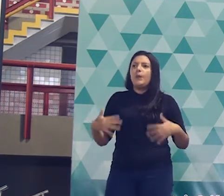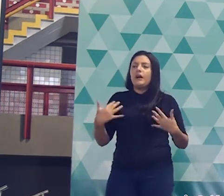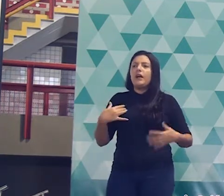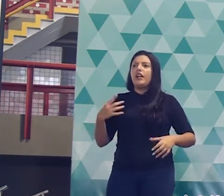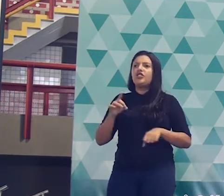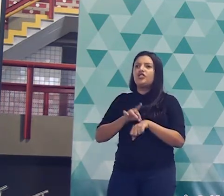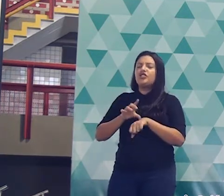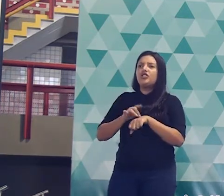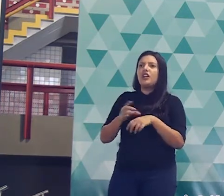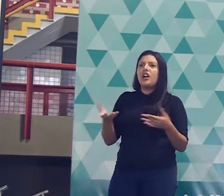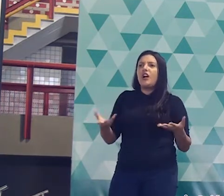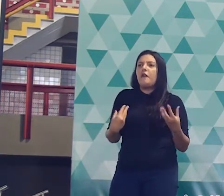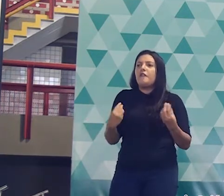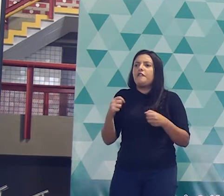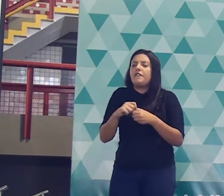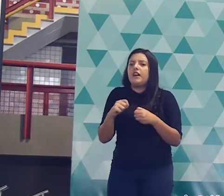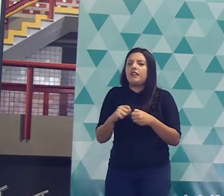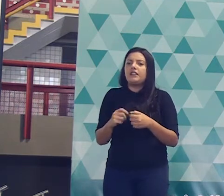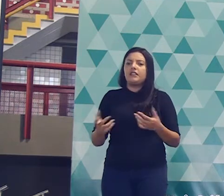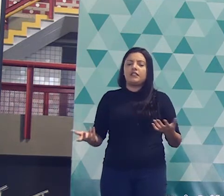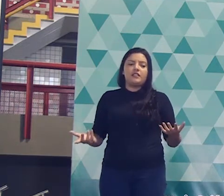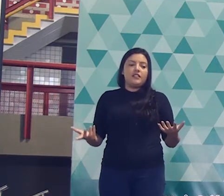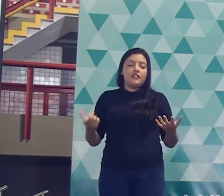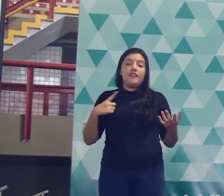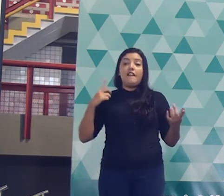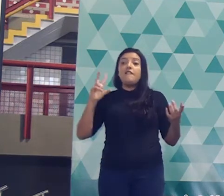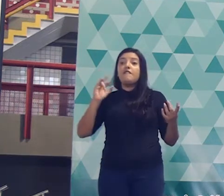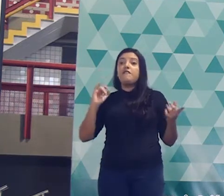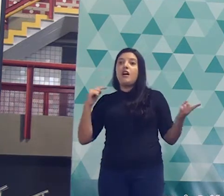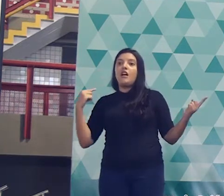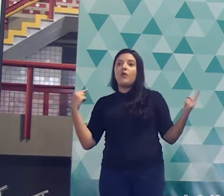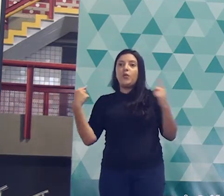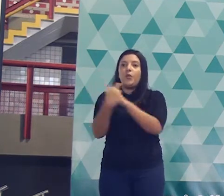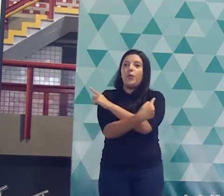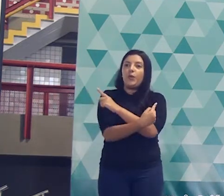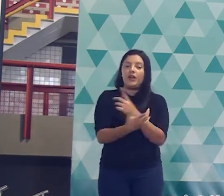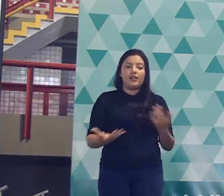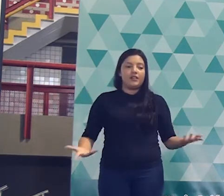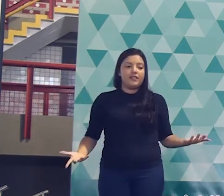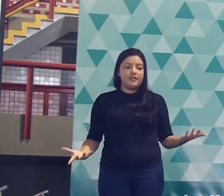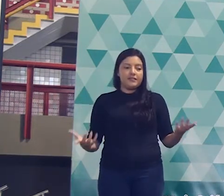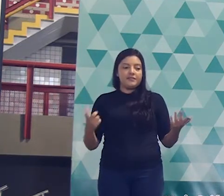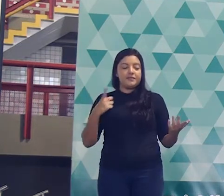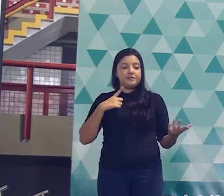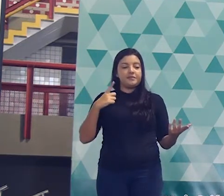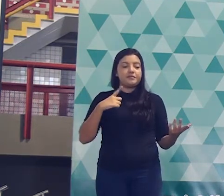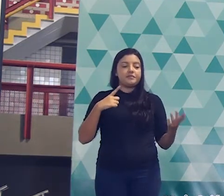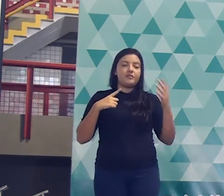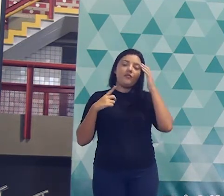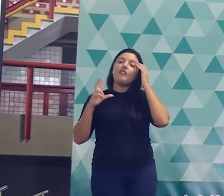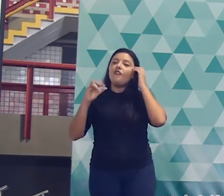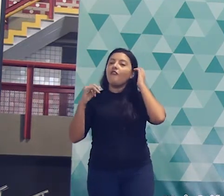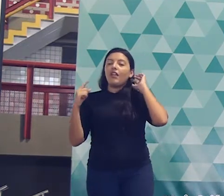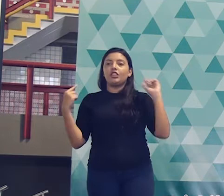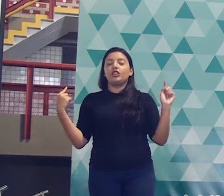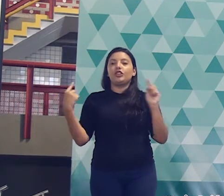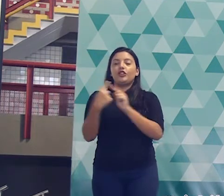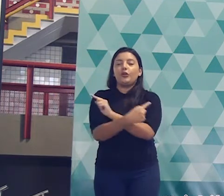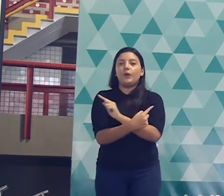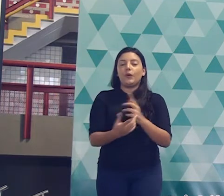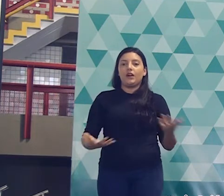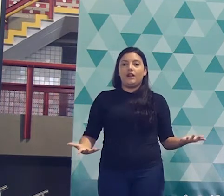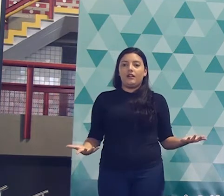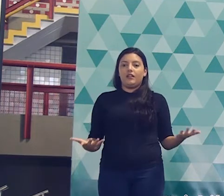dica do que a gente vai fazer com essa reação? A gente vai inverter. Então, terceira reação, o que é que nós fazemos? Inverte.